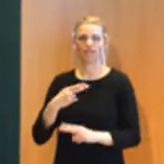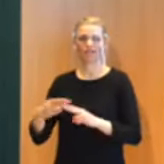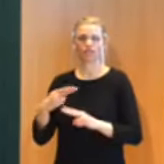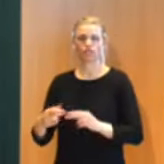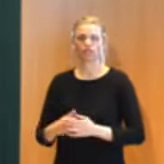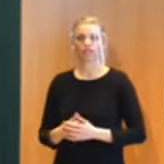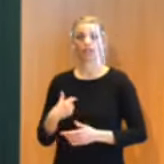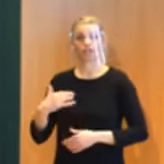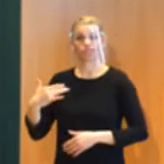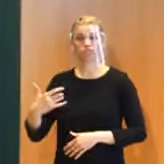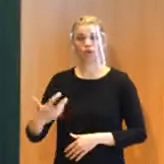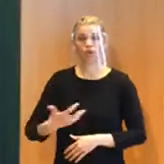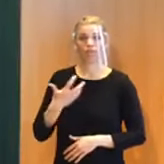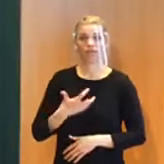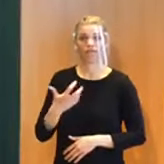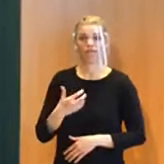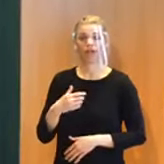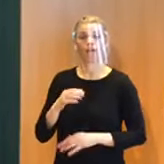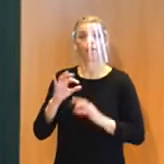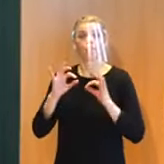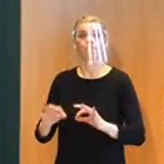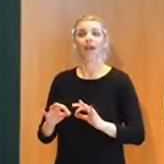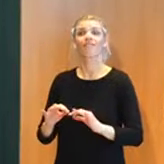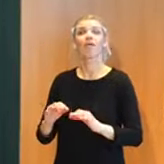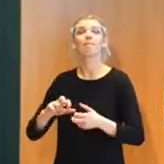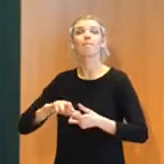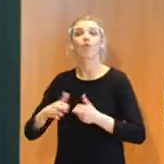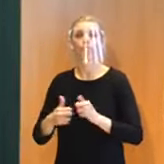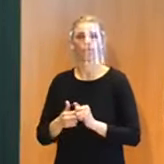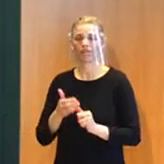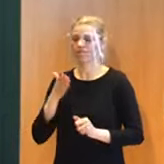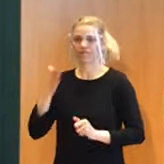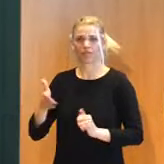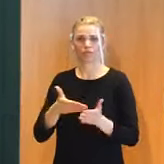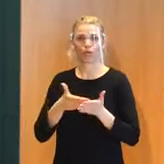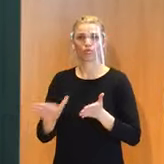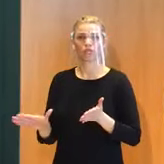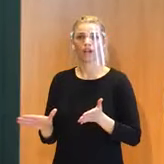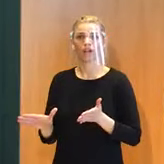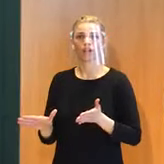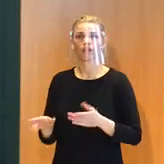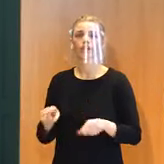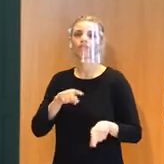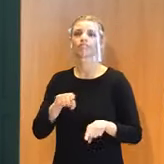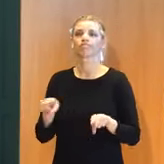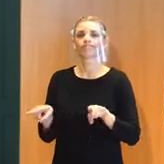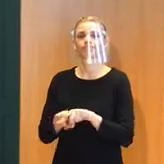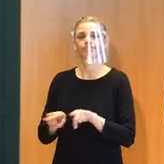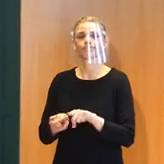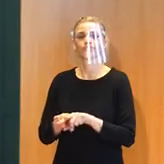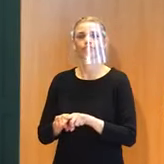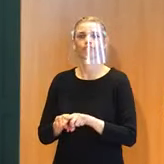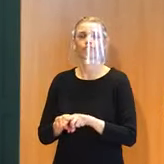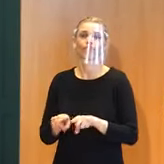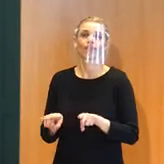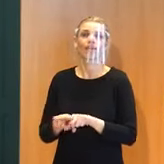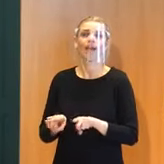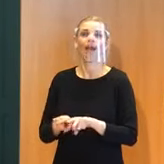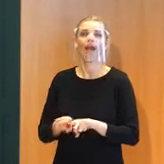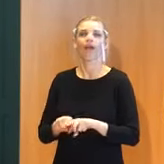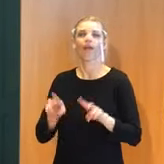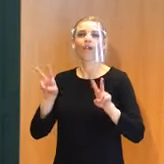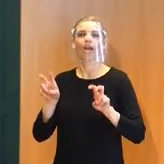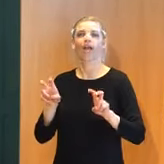Máme obavu, že existujúce problémy nebudú odstránené, a je to skôr také, nazval by som to,